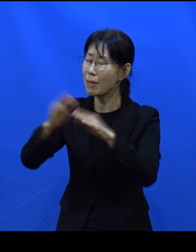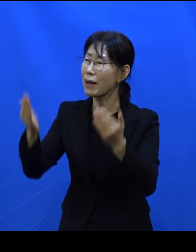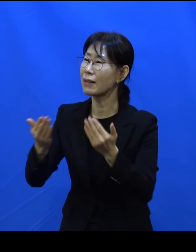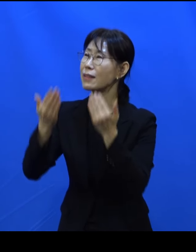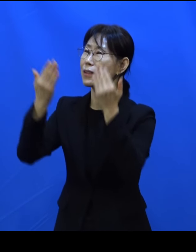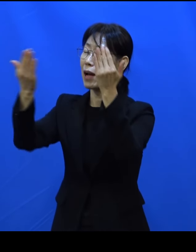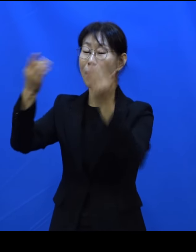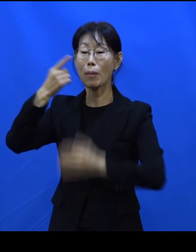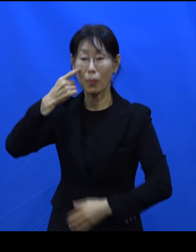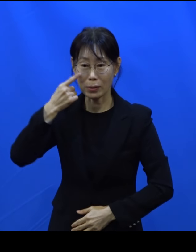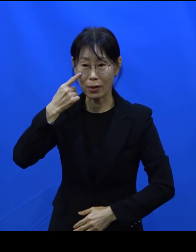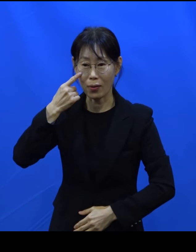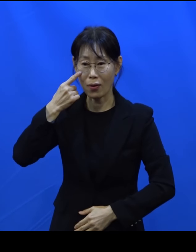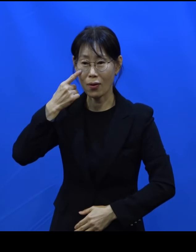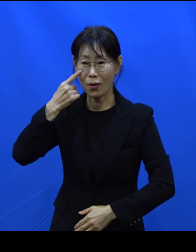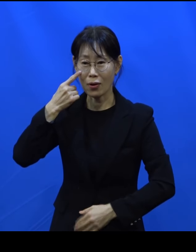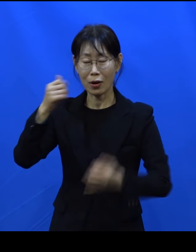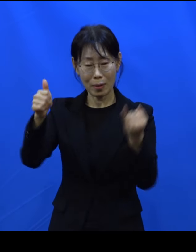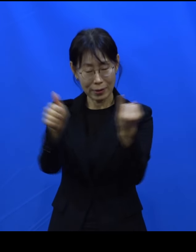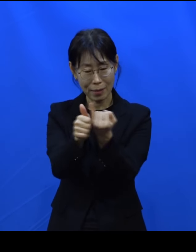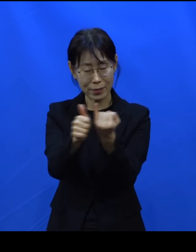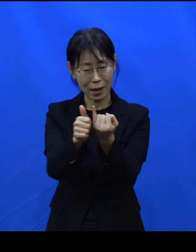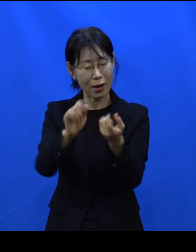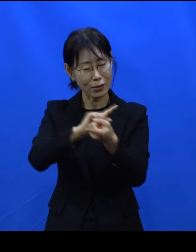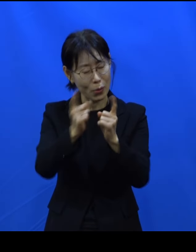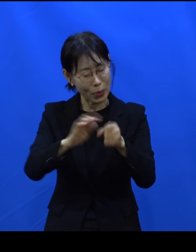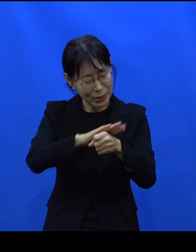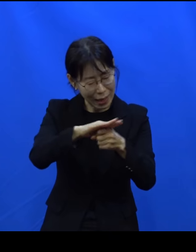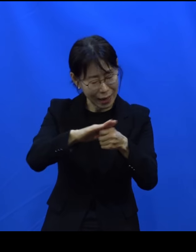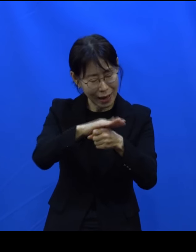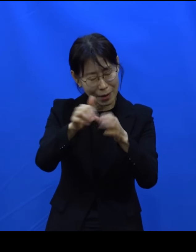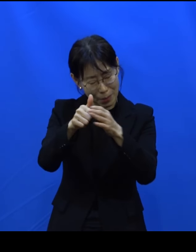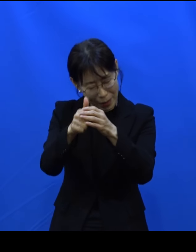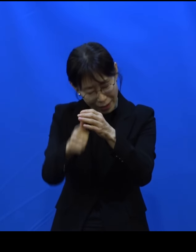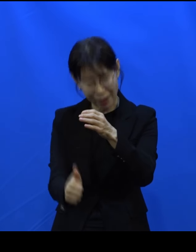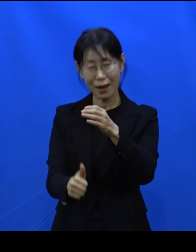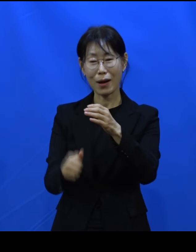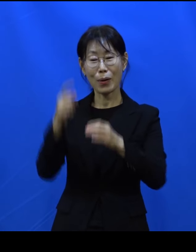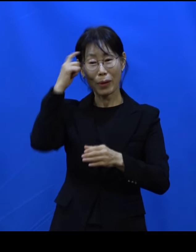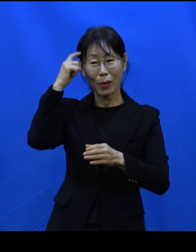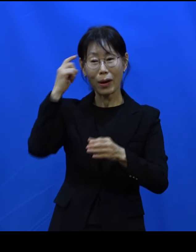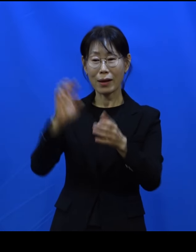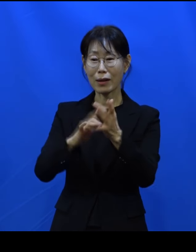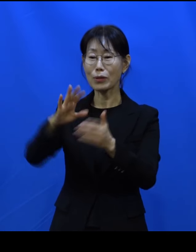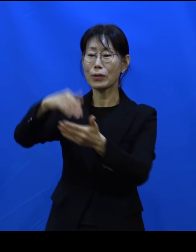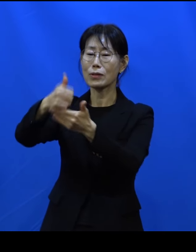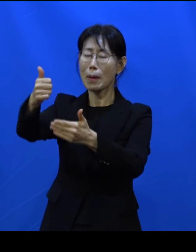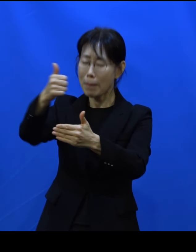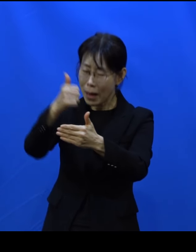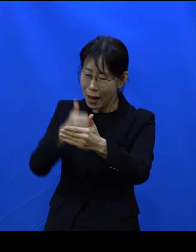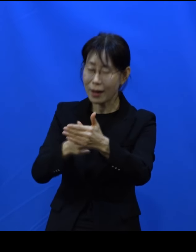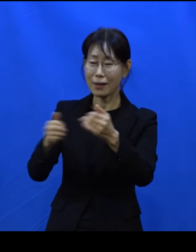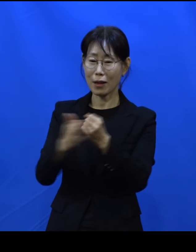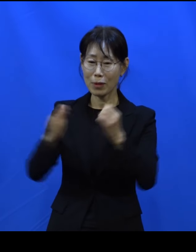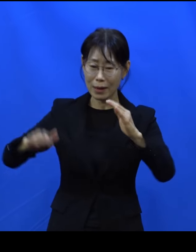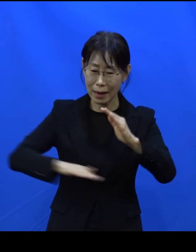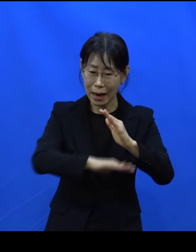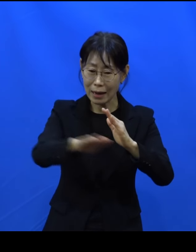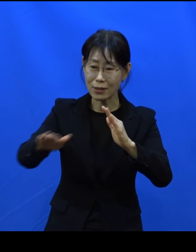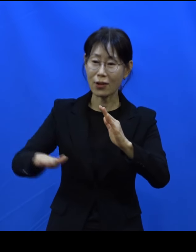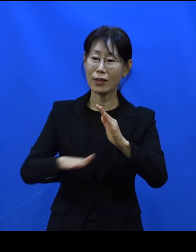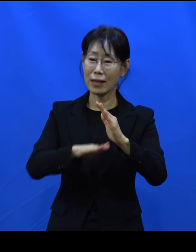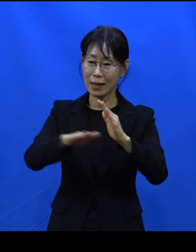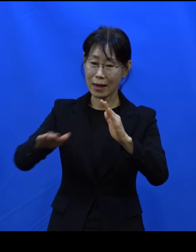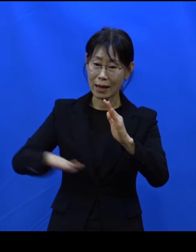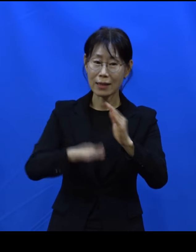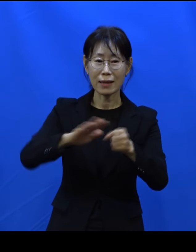그러면 사랑은요, 저절로 돼요. 그리스도 안에서 온전히 하나가 돼요. 우리가 주인공이 아니에요.